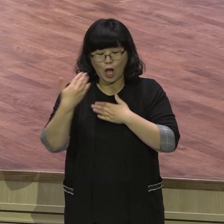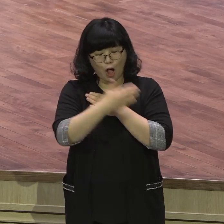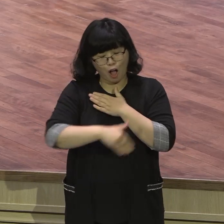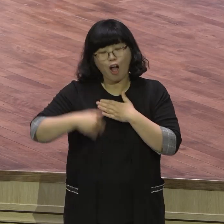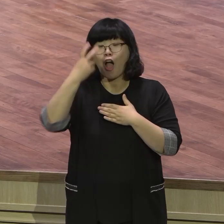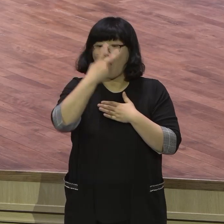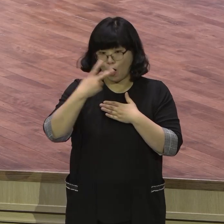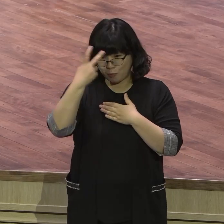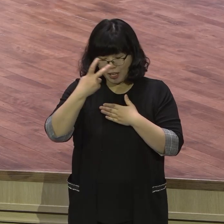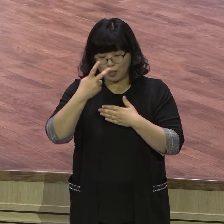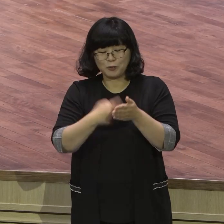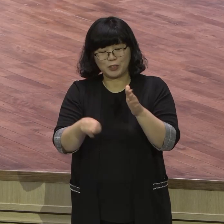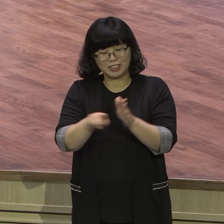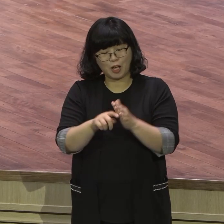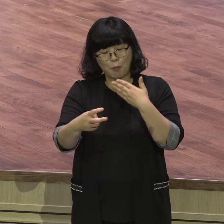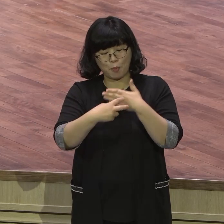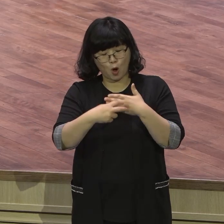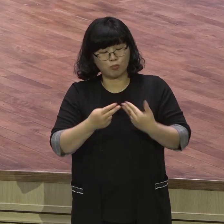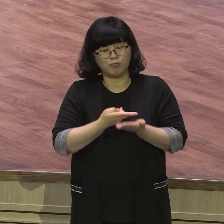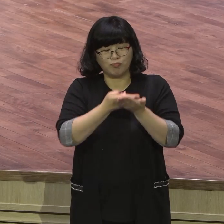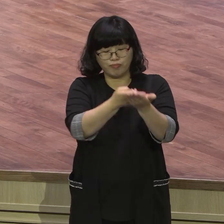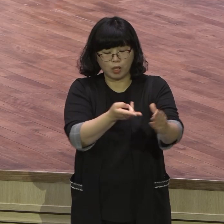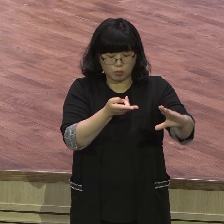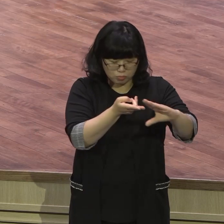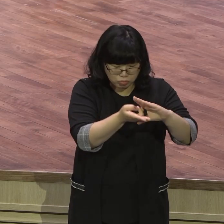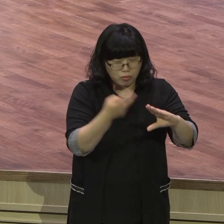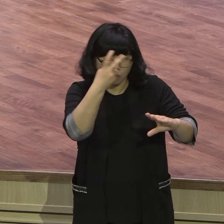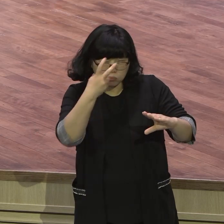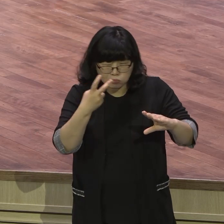모든 기능이 다 건강합니다 여러분